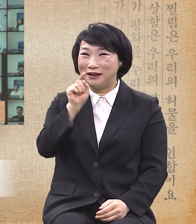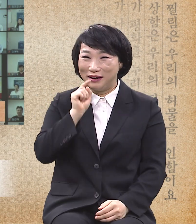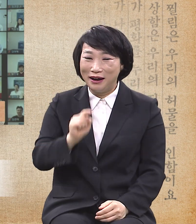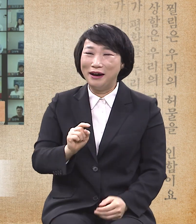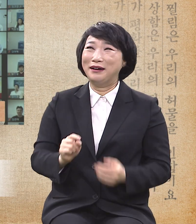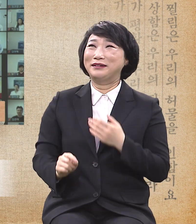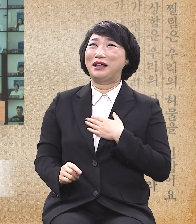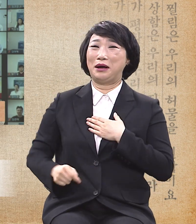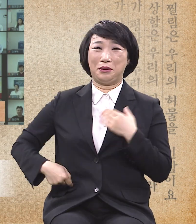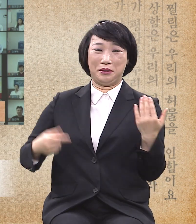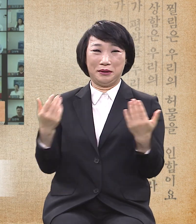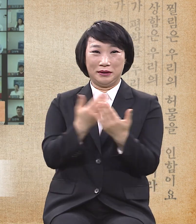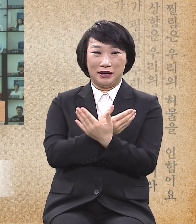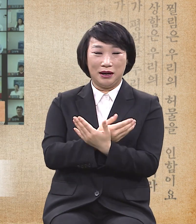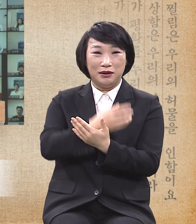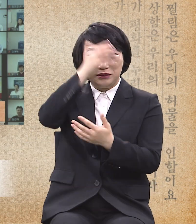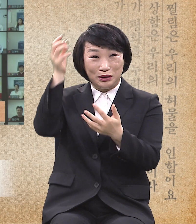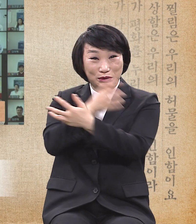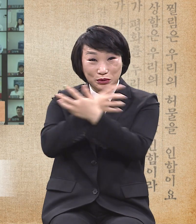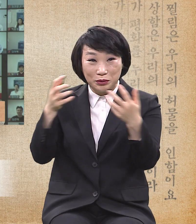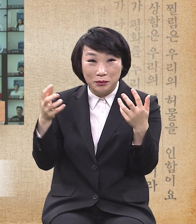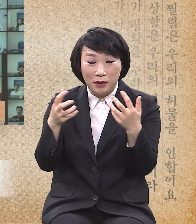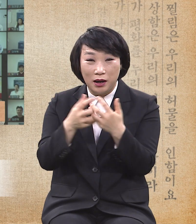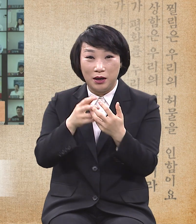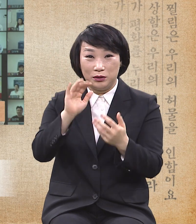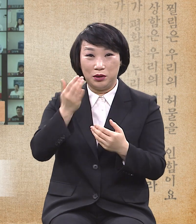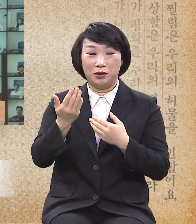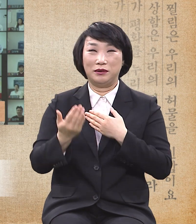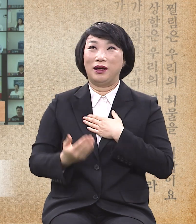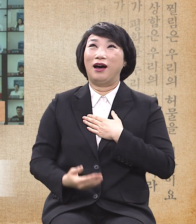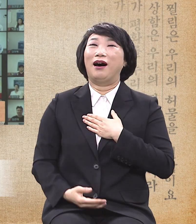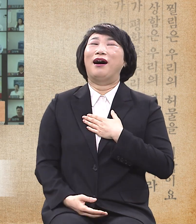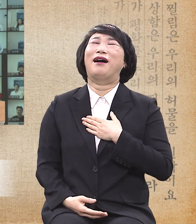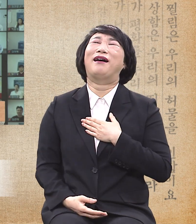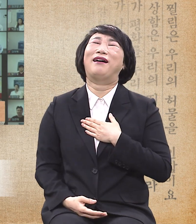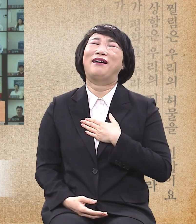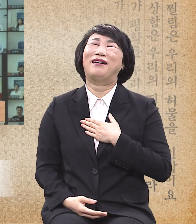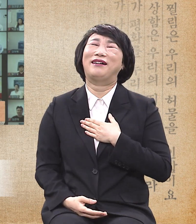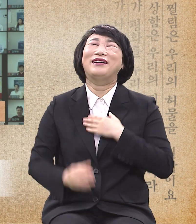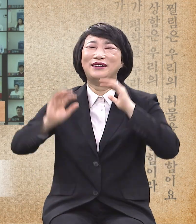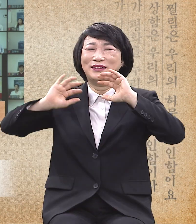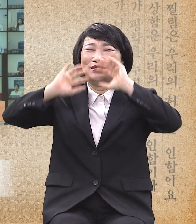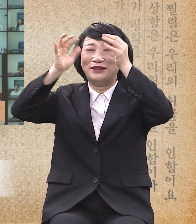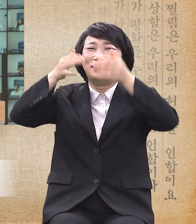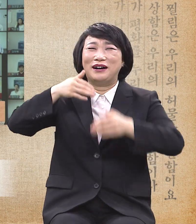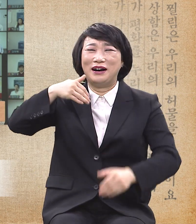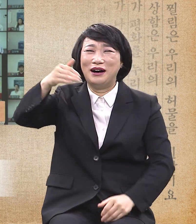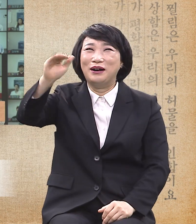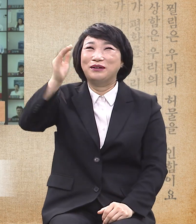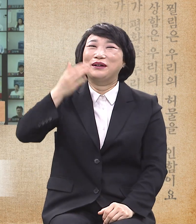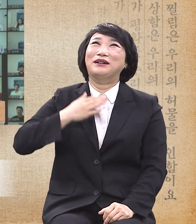회개하고, 내가 성령에 충만하고 참 천국 가게 되었는가.